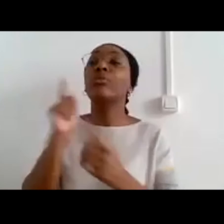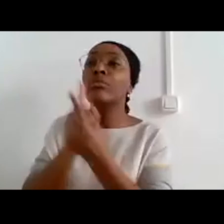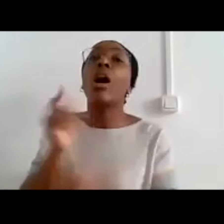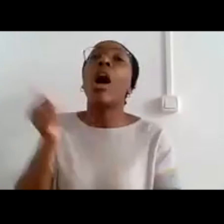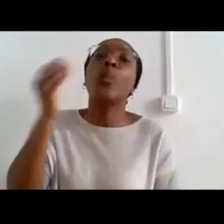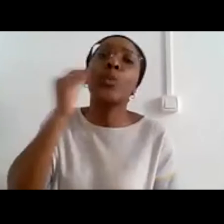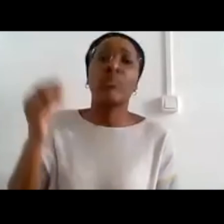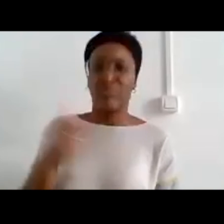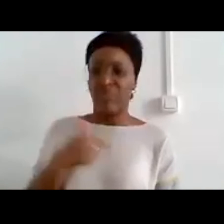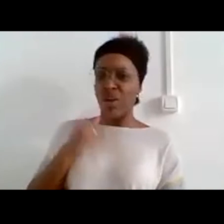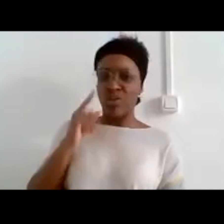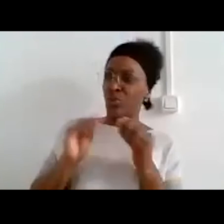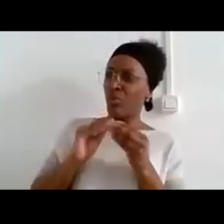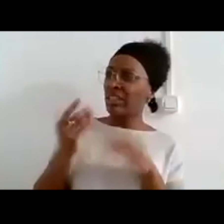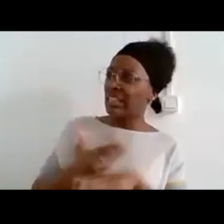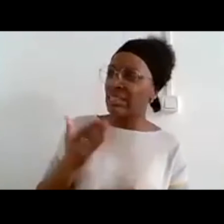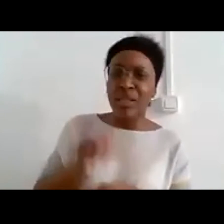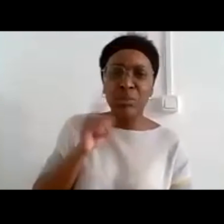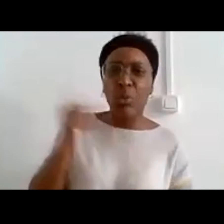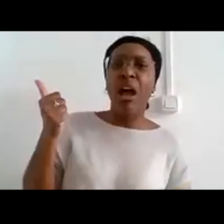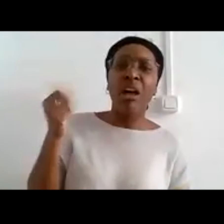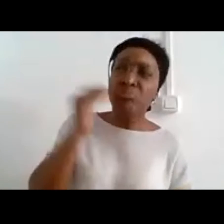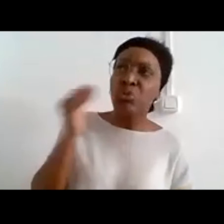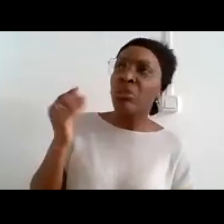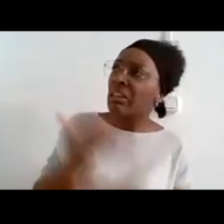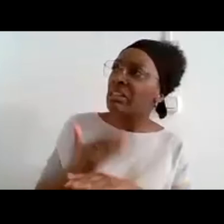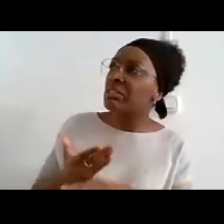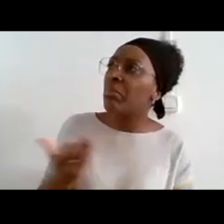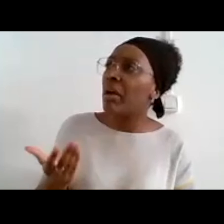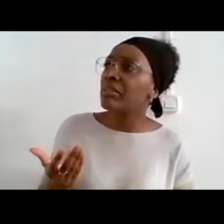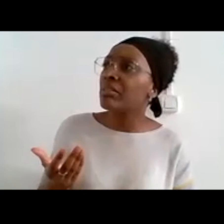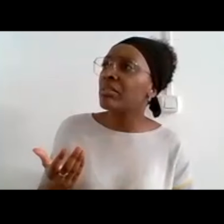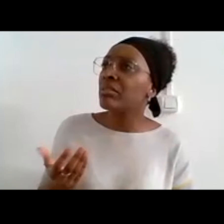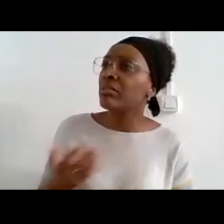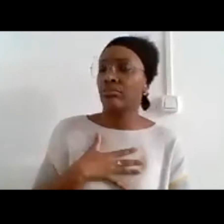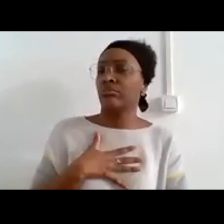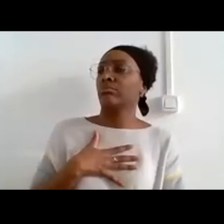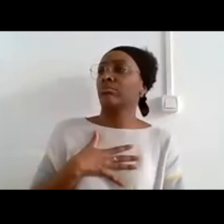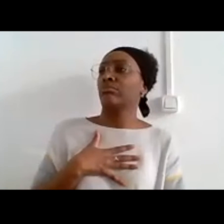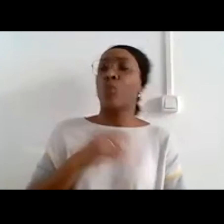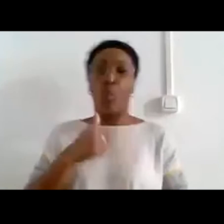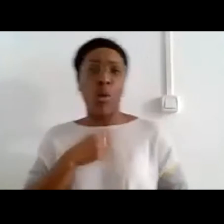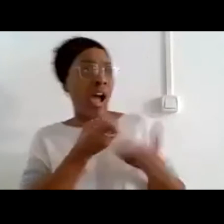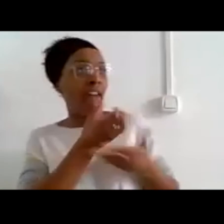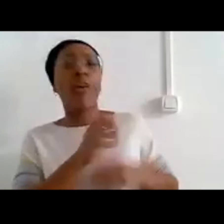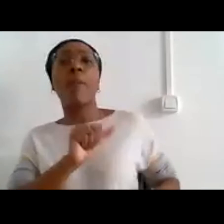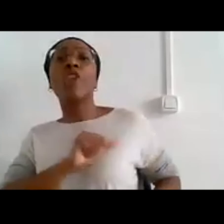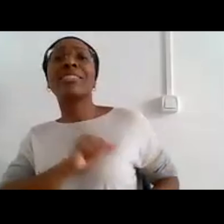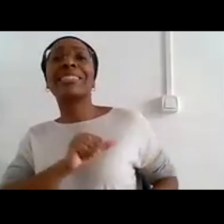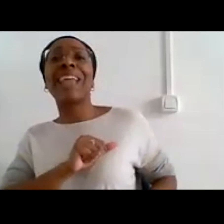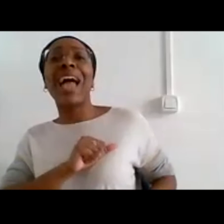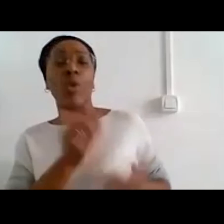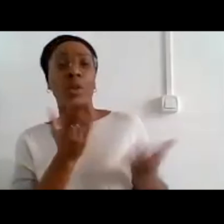«C'est bizarre, qu'est-ce qu'il arrive aux frères?» Alors, non, bah, on a observé avec les anciens, je prévenu les anciens, donc avec les anciens, on a observé